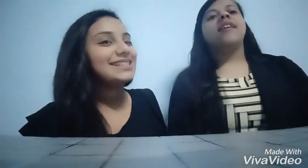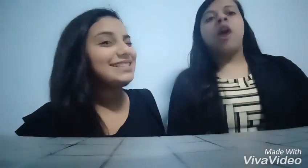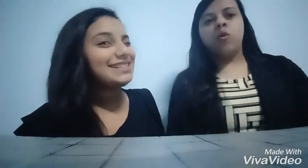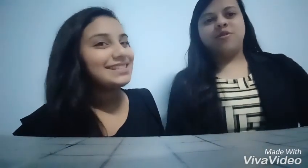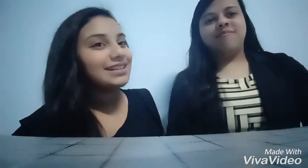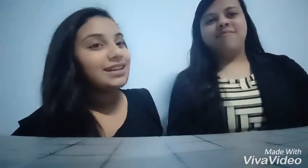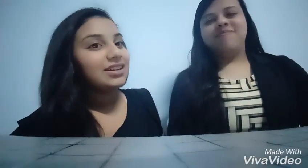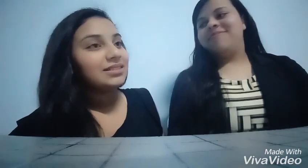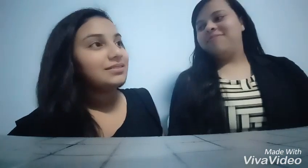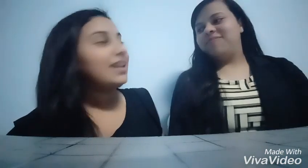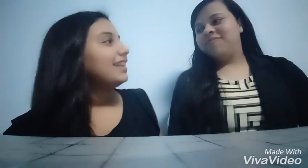Deus.